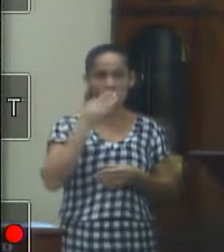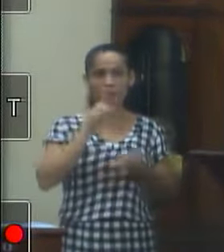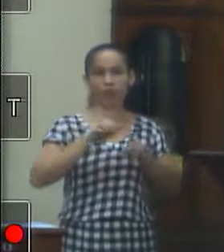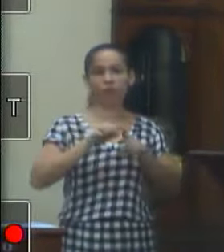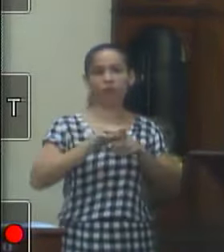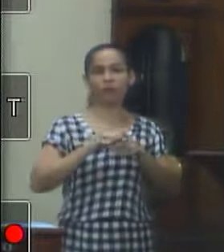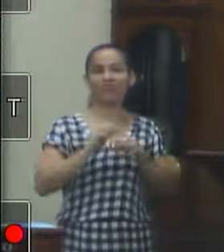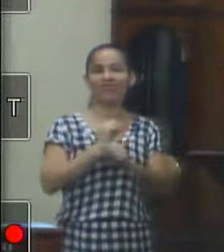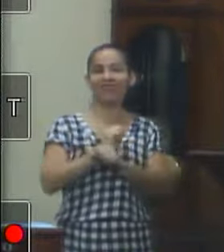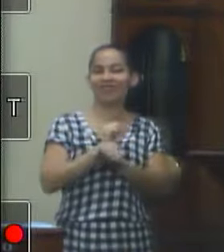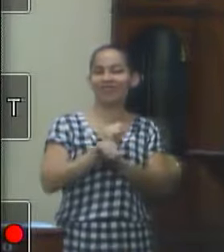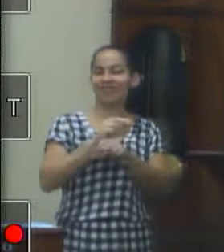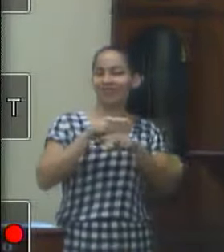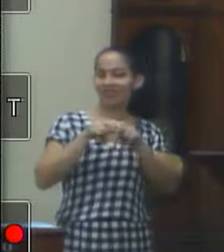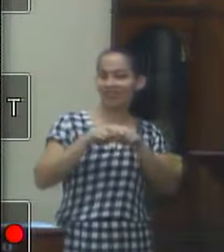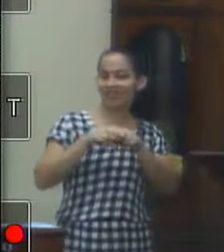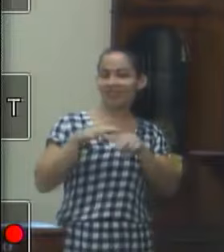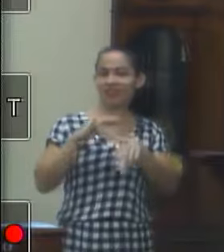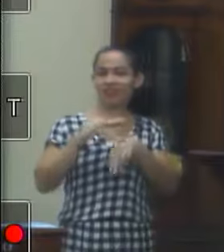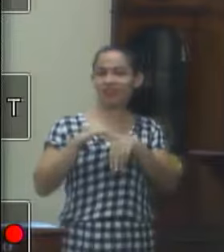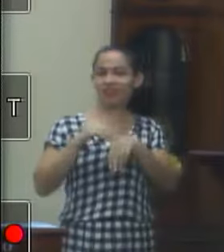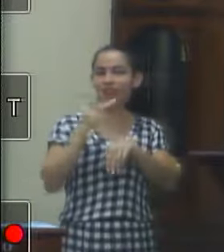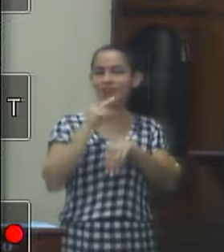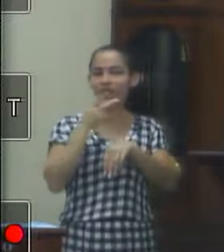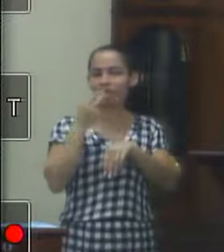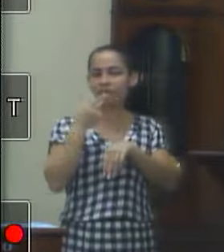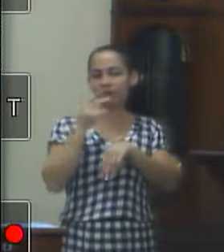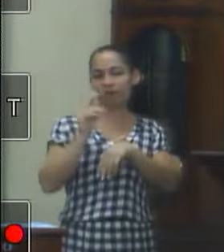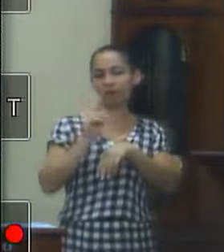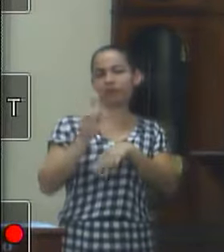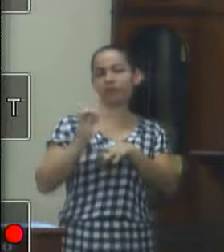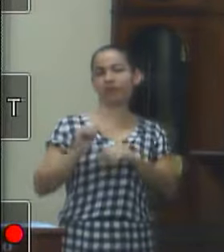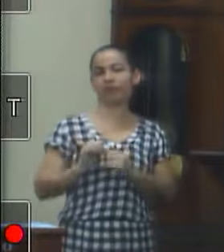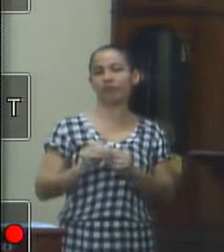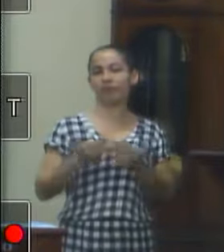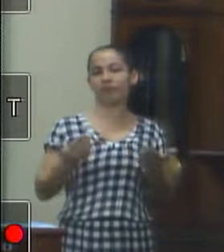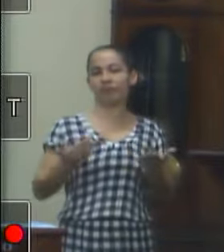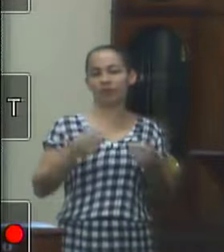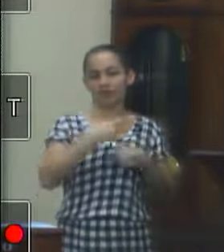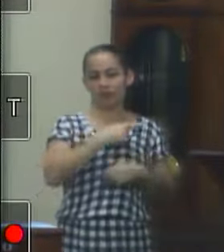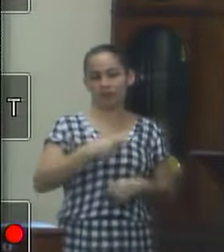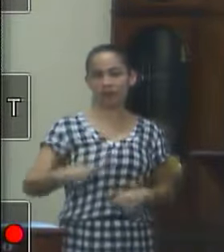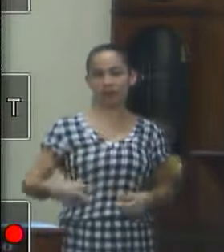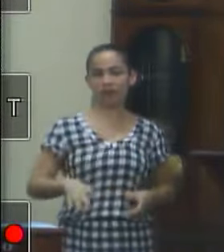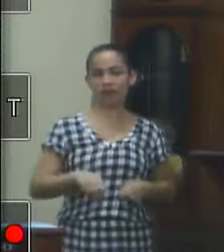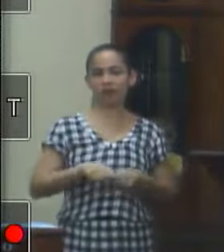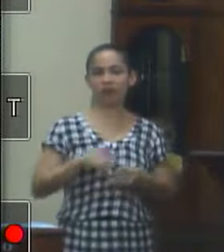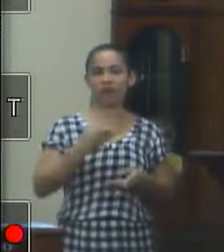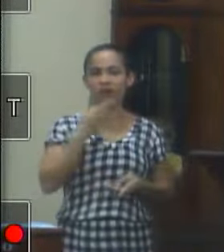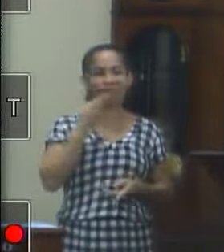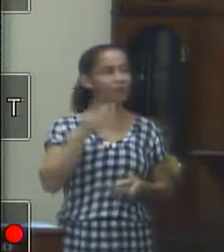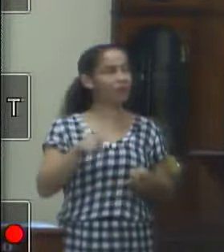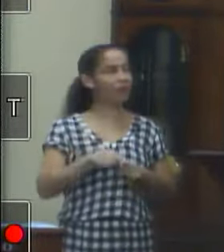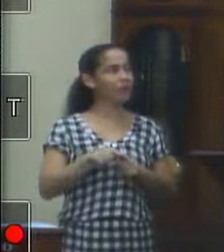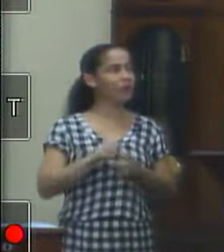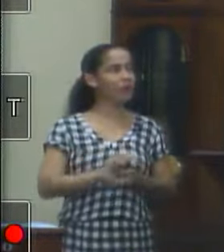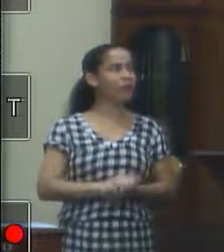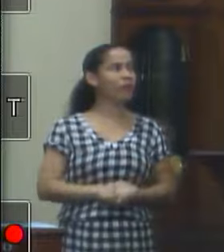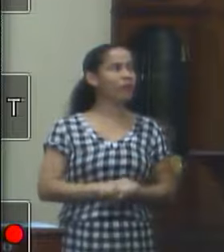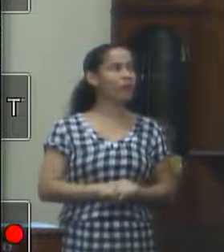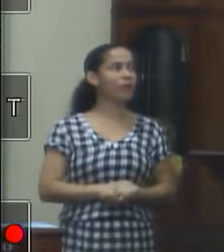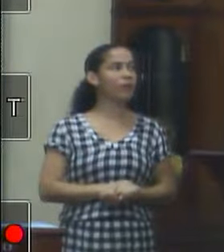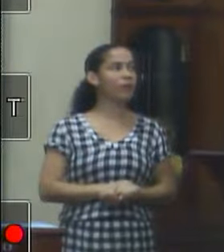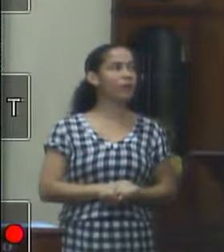esperando ansiosamente para receber essa homenagem. Então, senhor presidente, fica aqui esse registro, fica aqui